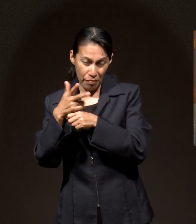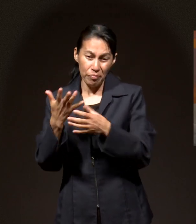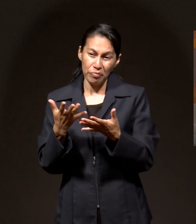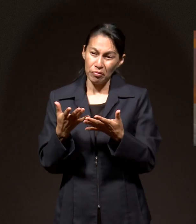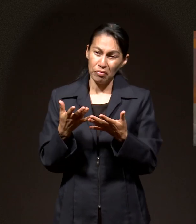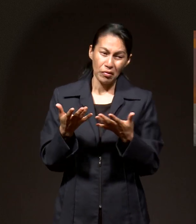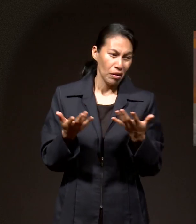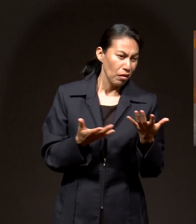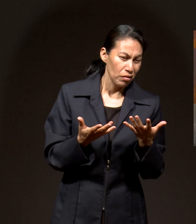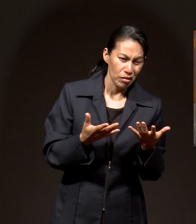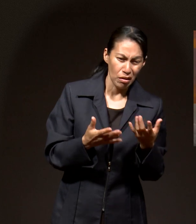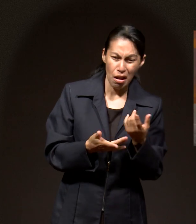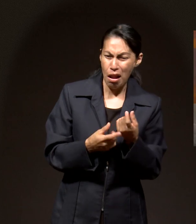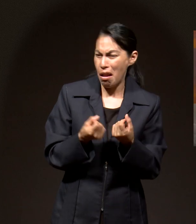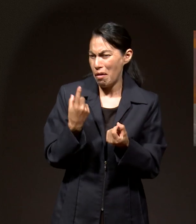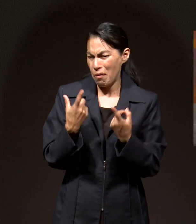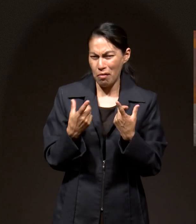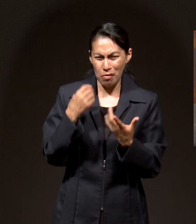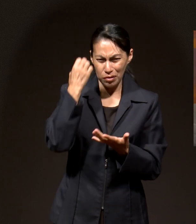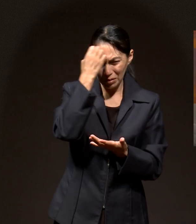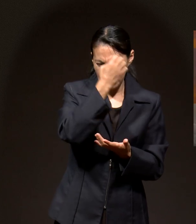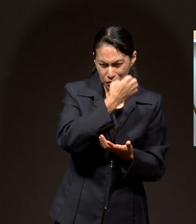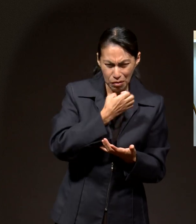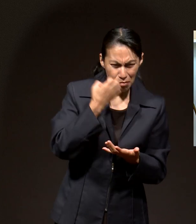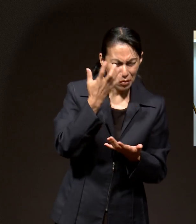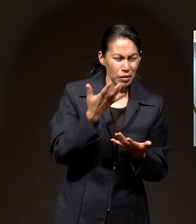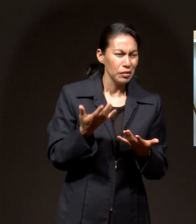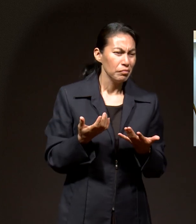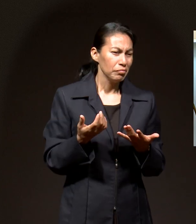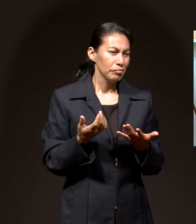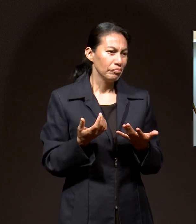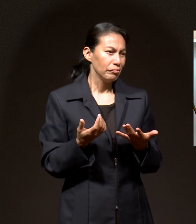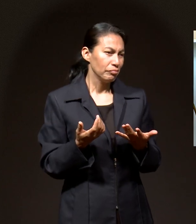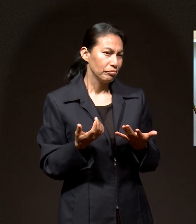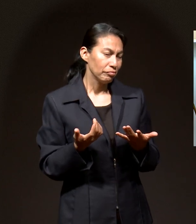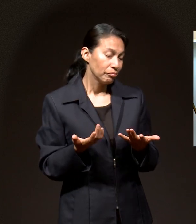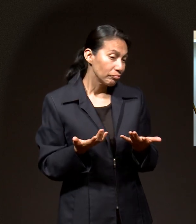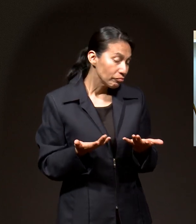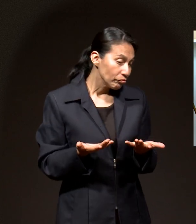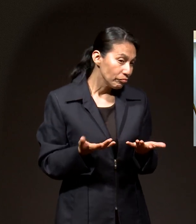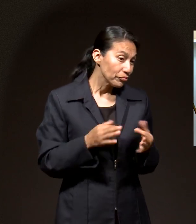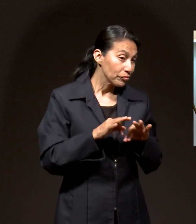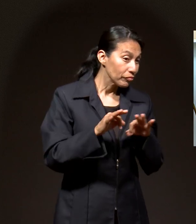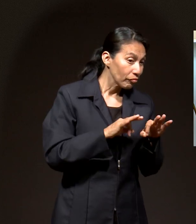manos de Dios, sea tenemos que vas la seguridad. A presentar un examen o vas a necesitar